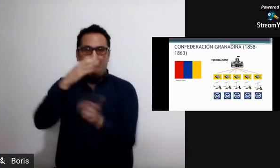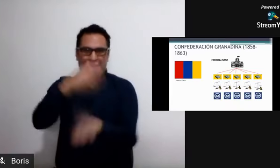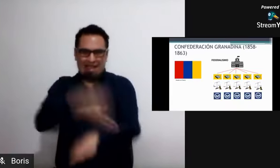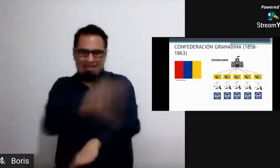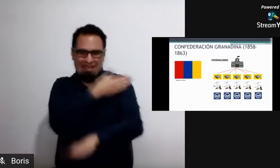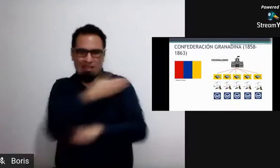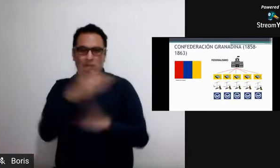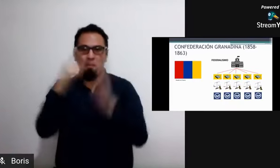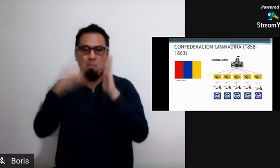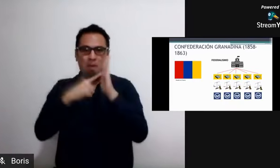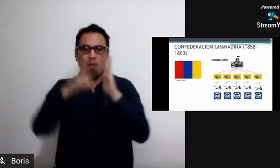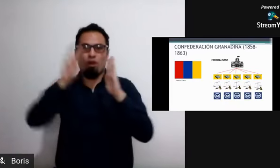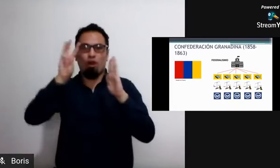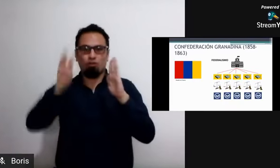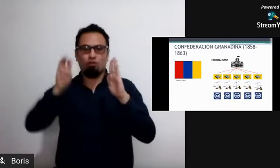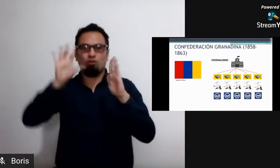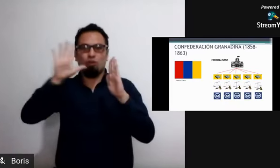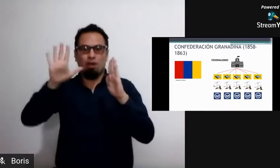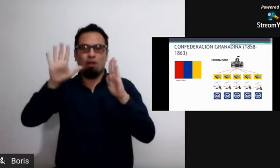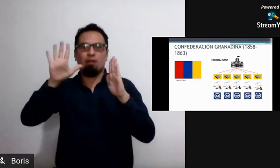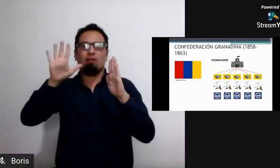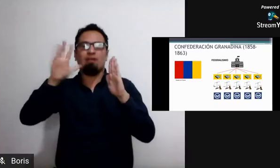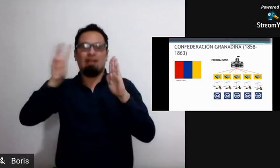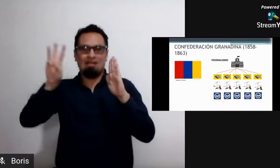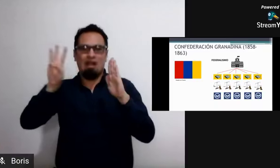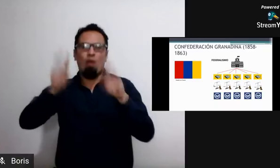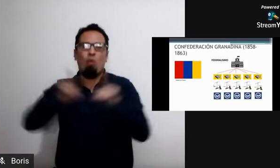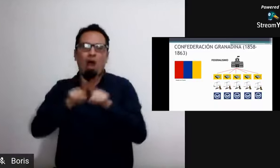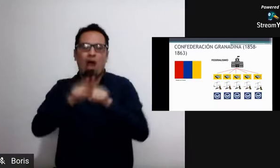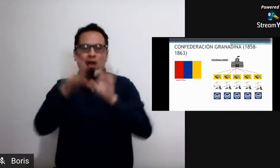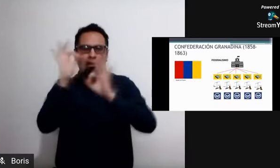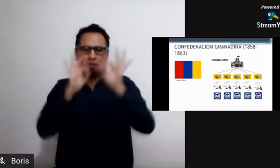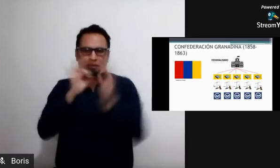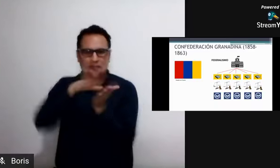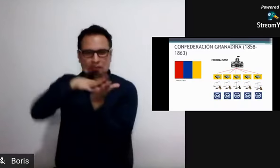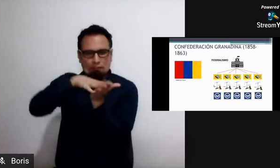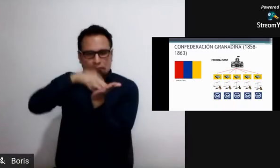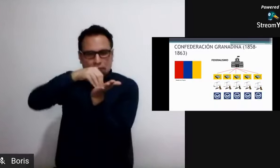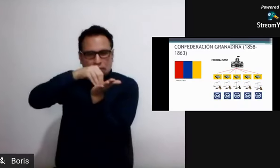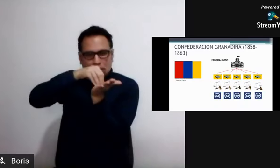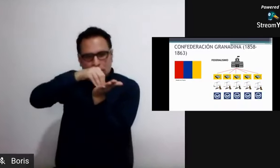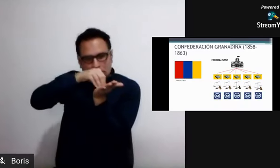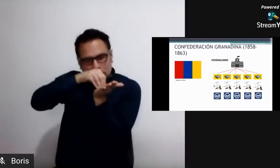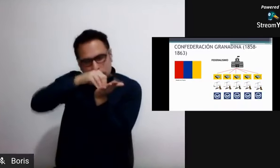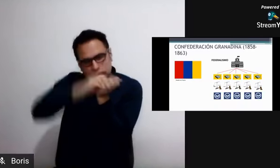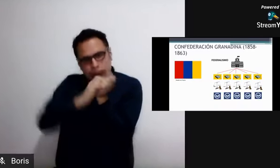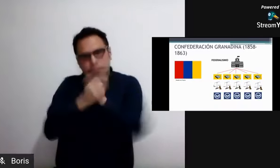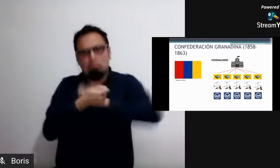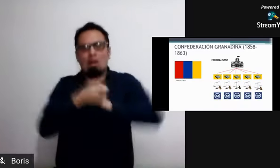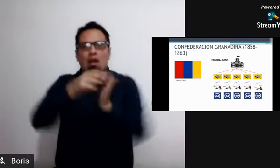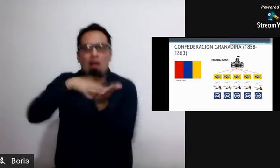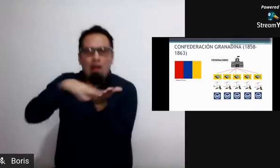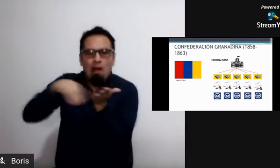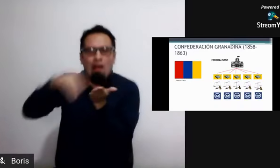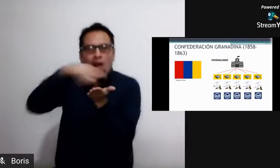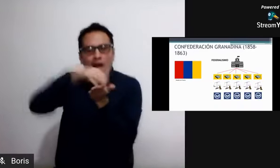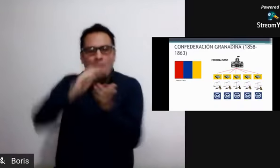al país se le dan otros cambios y ya no se le llama la República de la Nueva Granada, sino que se le empieza a llamar como